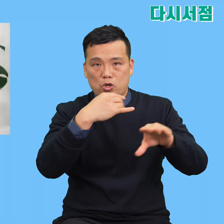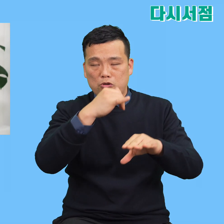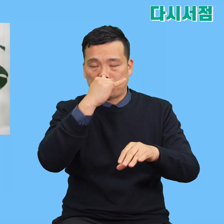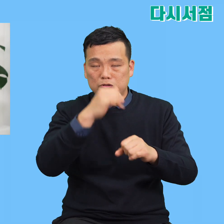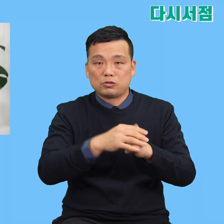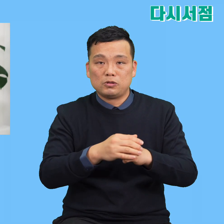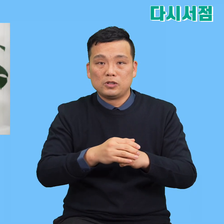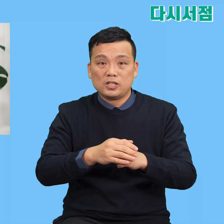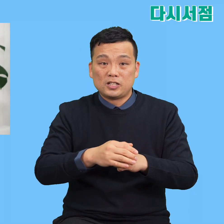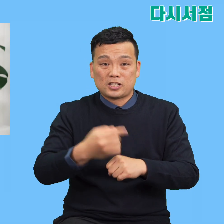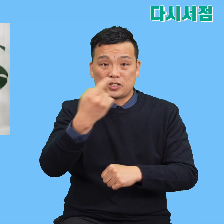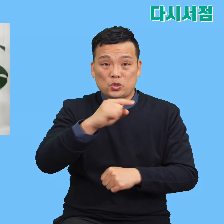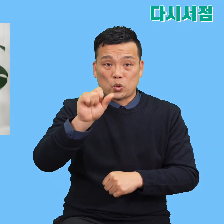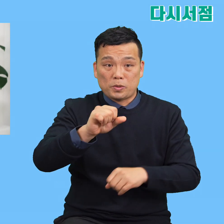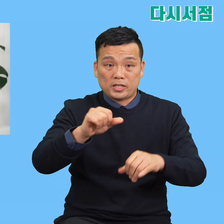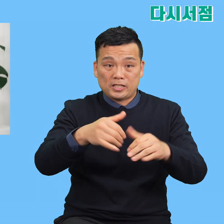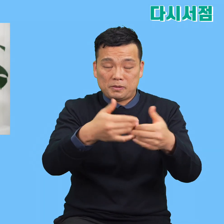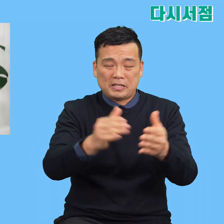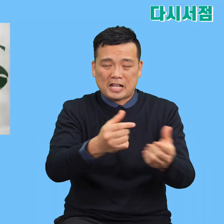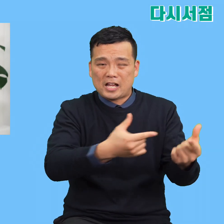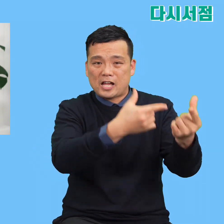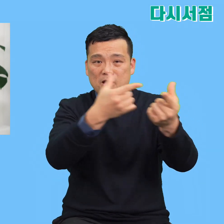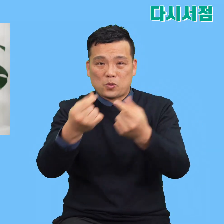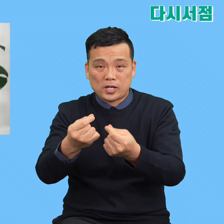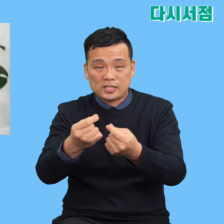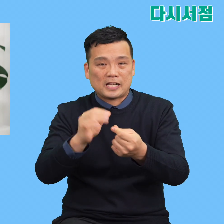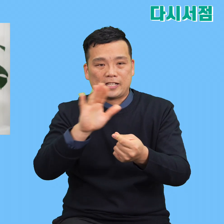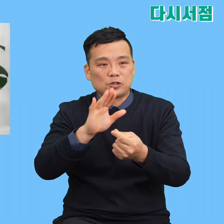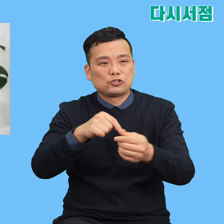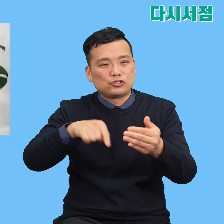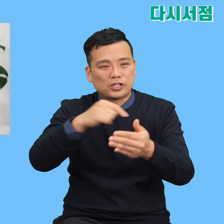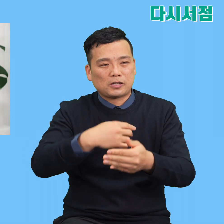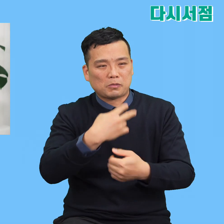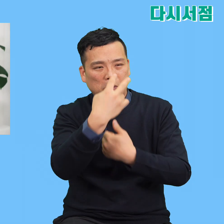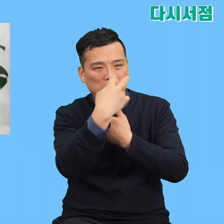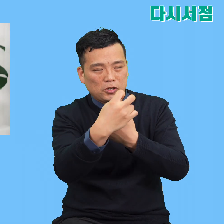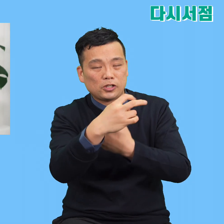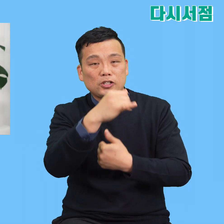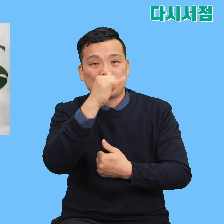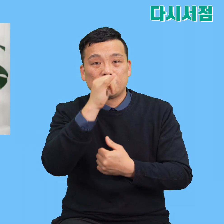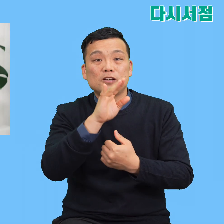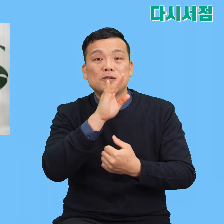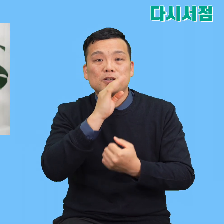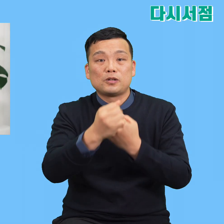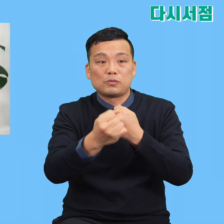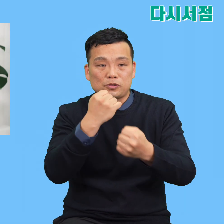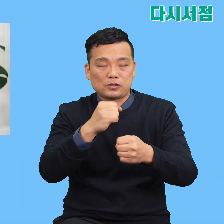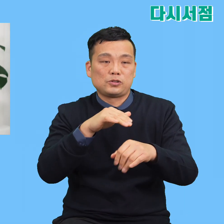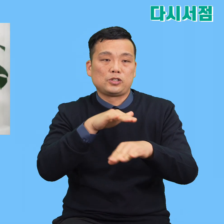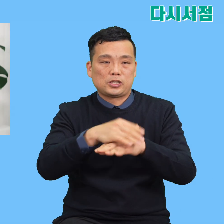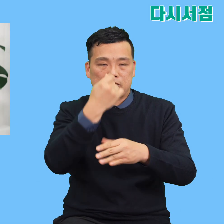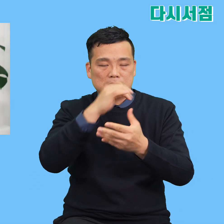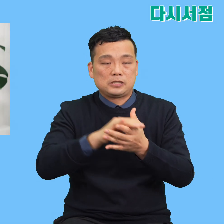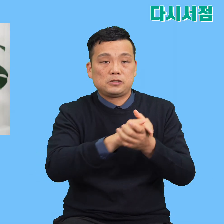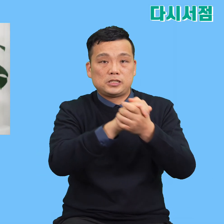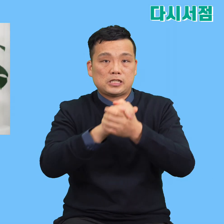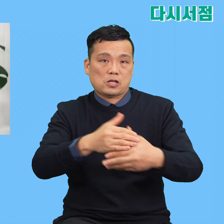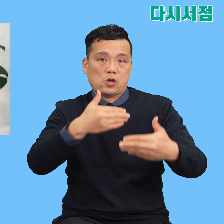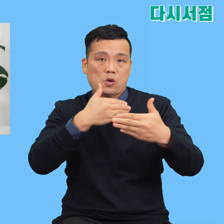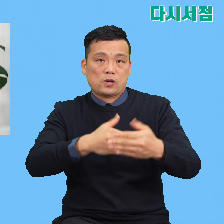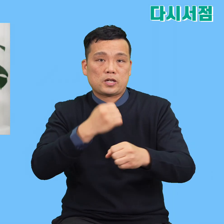뭐 1500팀이 다 그렇진 않지만 저를 싫어하는 사람들도 많을 거예요. 뭐 그렇게 친구처럼 관계를 유지하는 사람들도